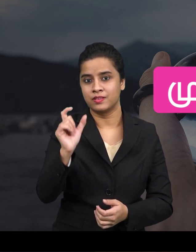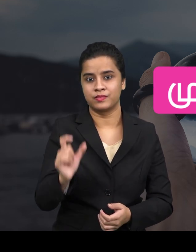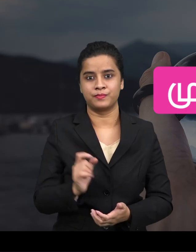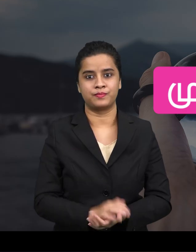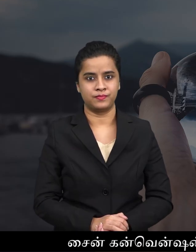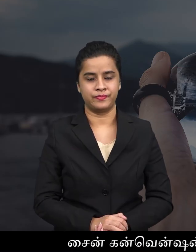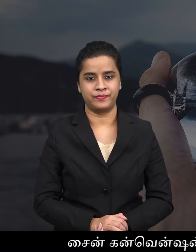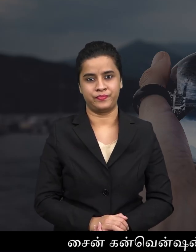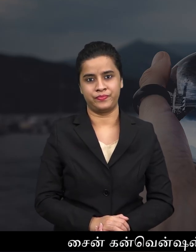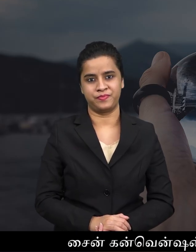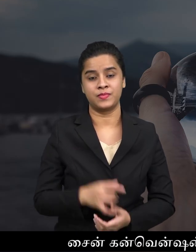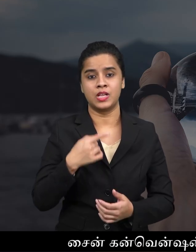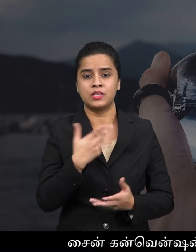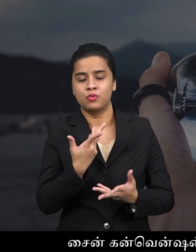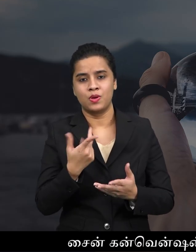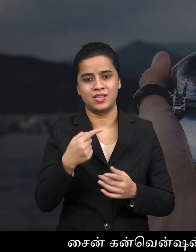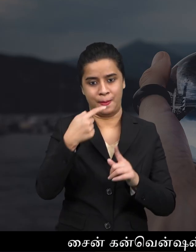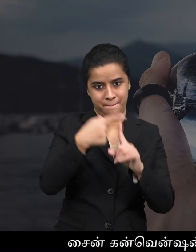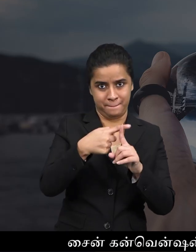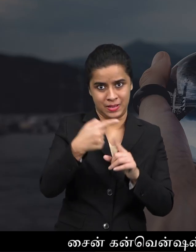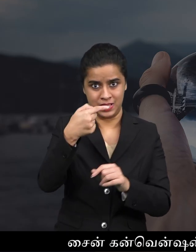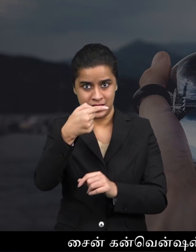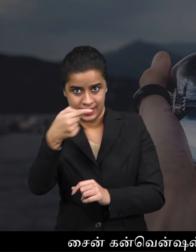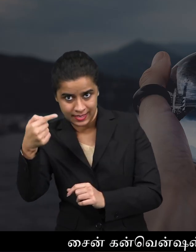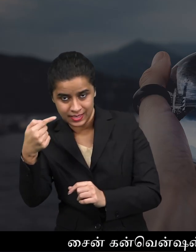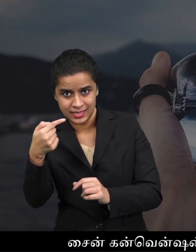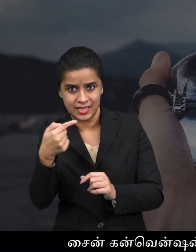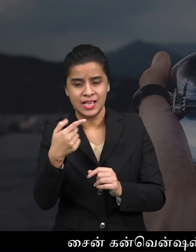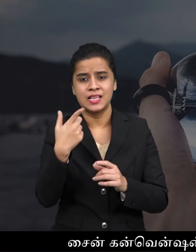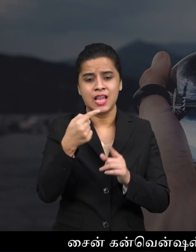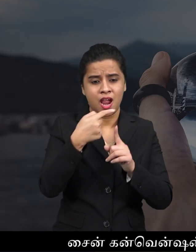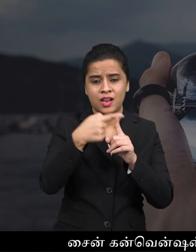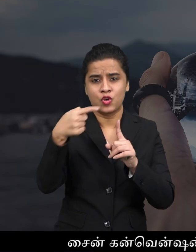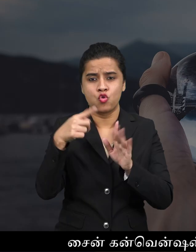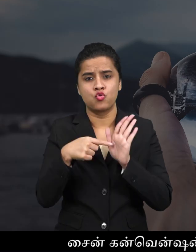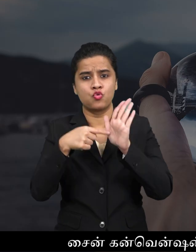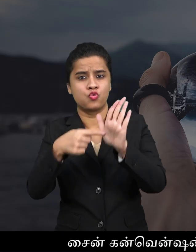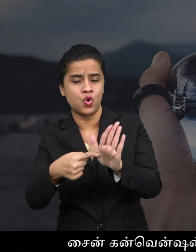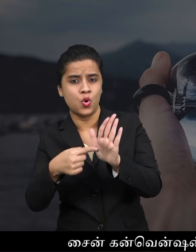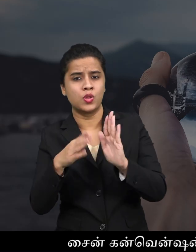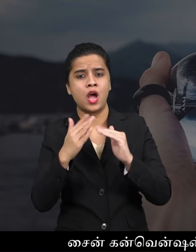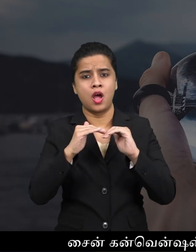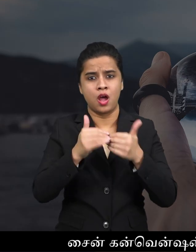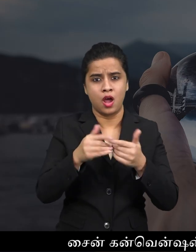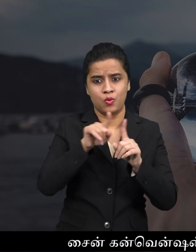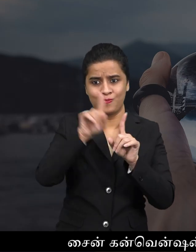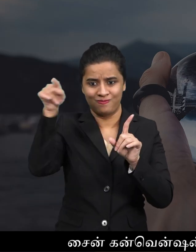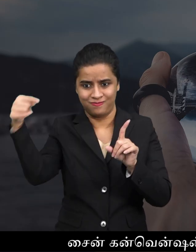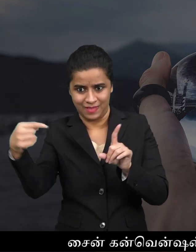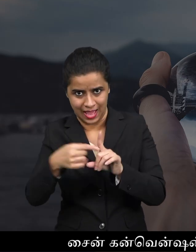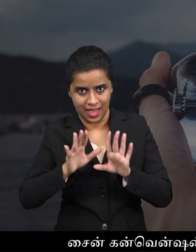முக்கிய வார்த்தைகள்: மரபு குறியீடு, அதாவது புதிய கார்ட்டீசியன் மரபு குறியீடு,